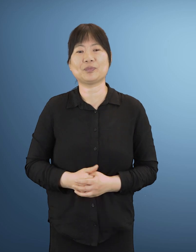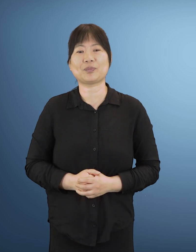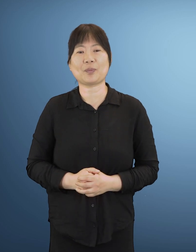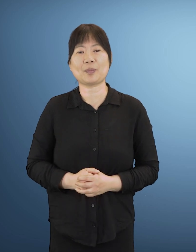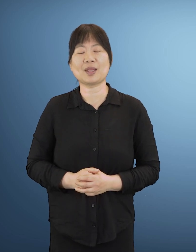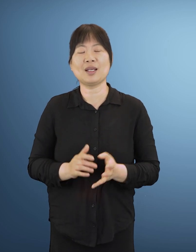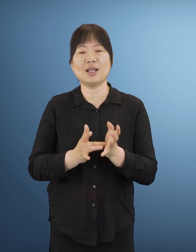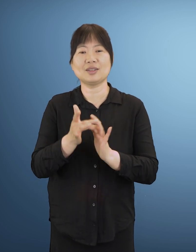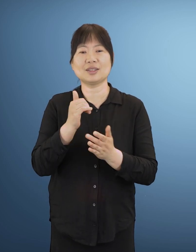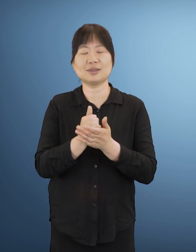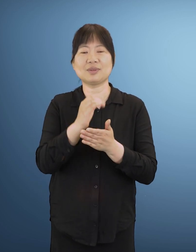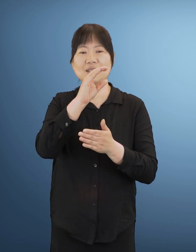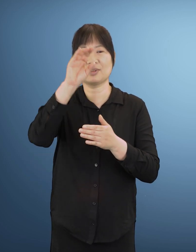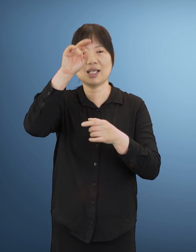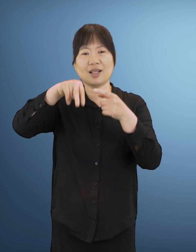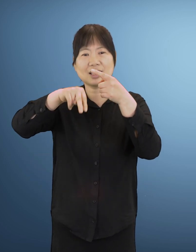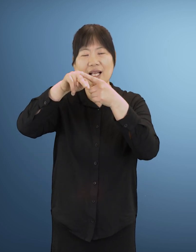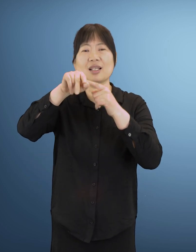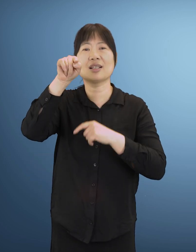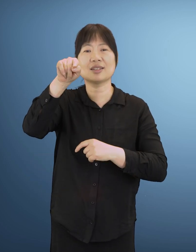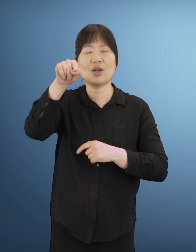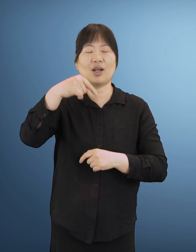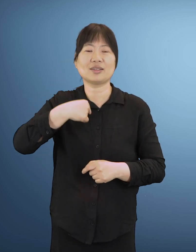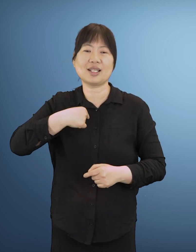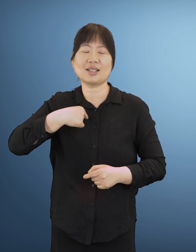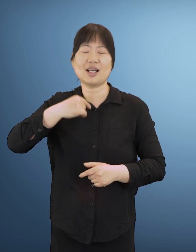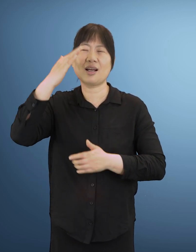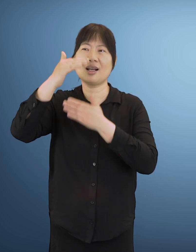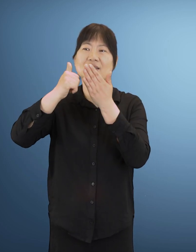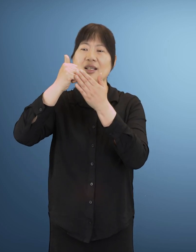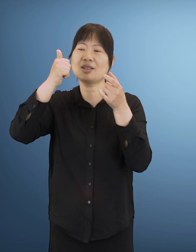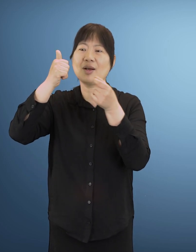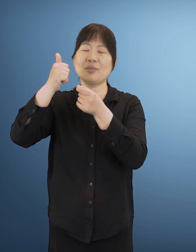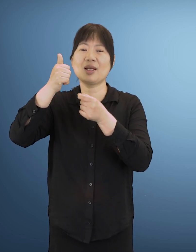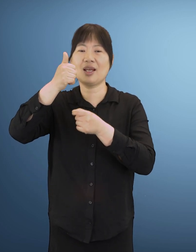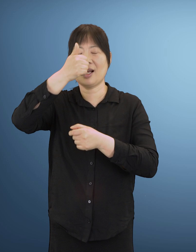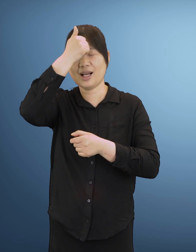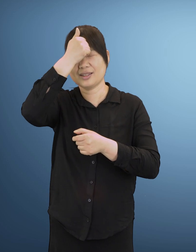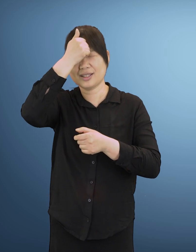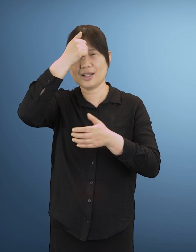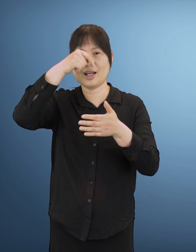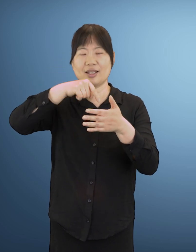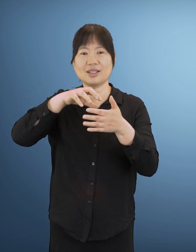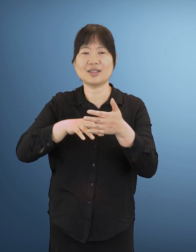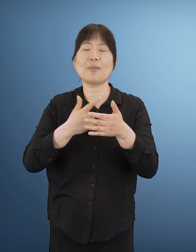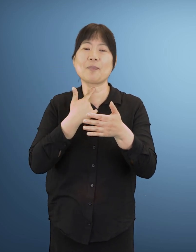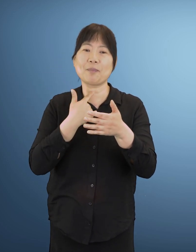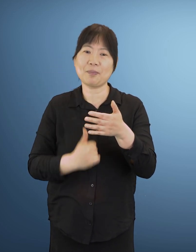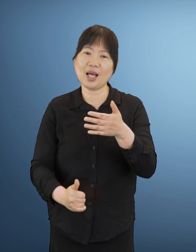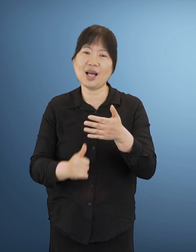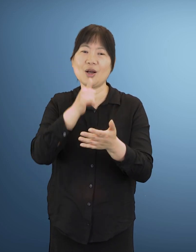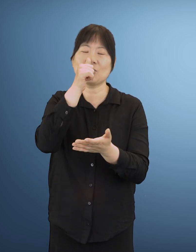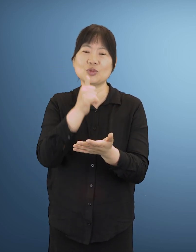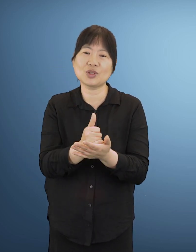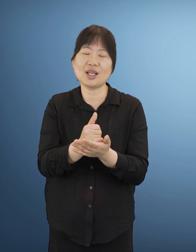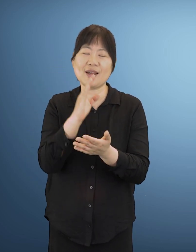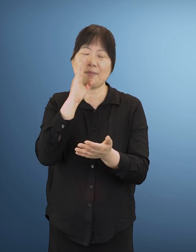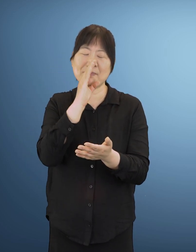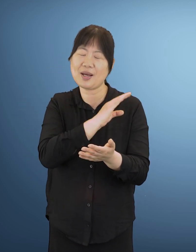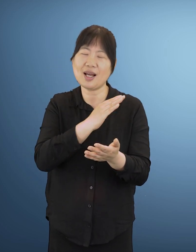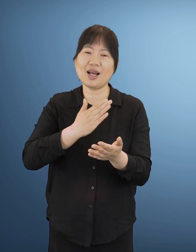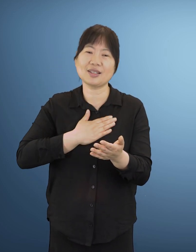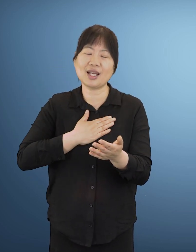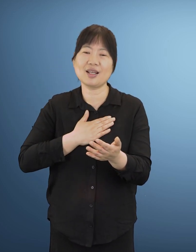그 십자가에 내가 하나님 앞에 아담 속에서 저질렀던 죄악과